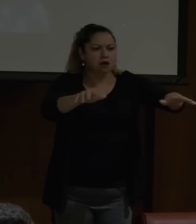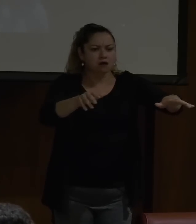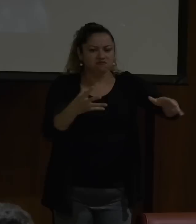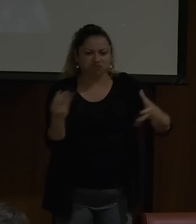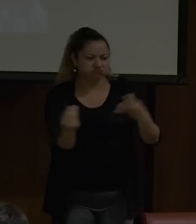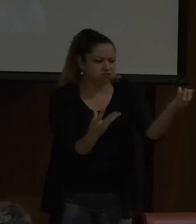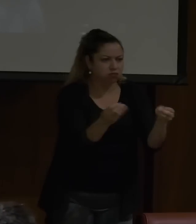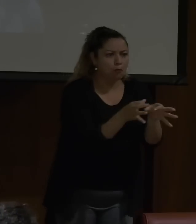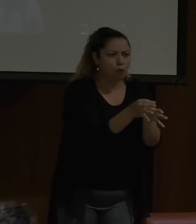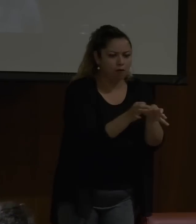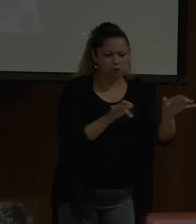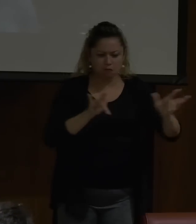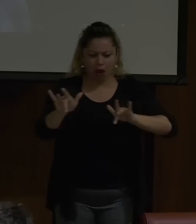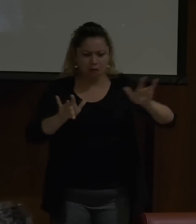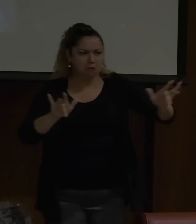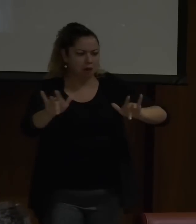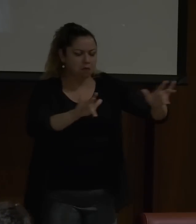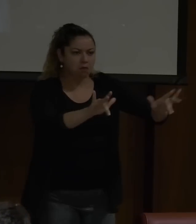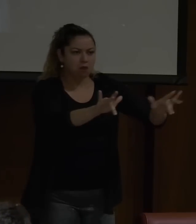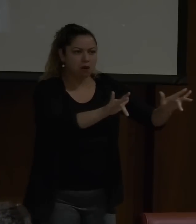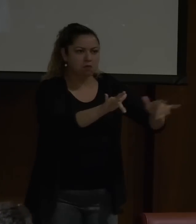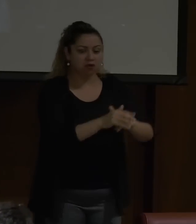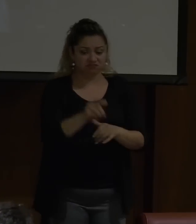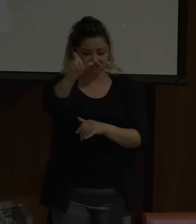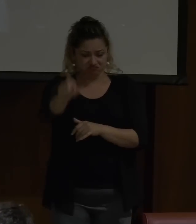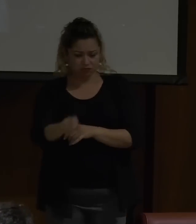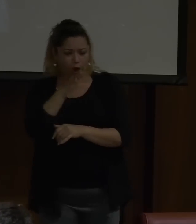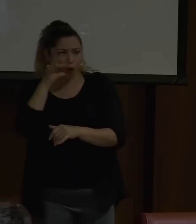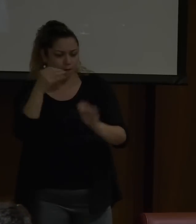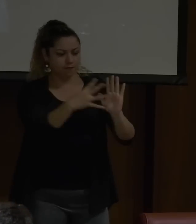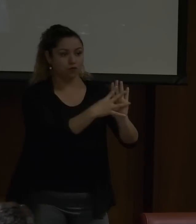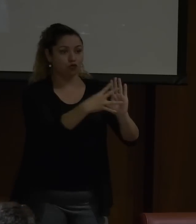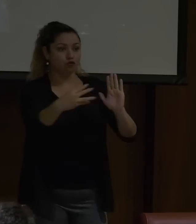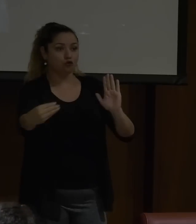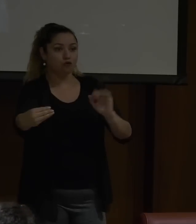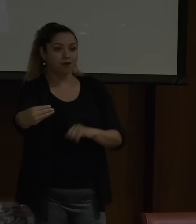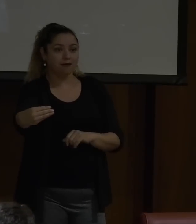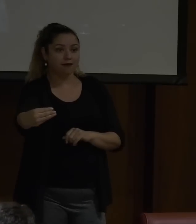pueblos y llegó a oídas de Abel Antonio Villa, y la tomó